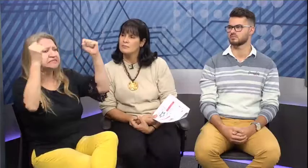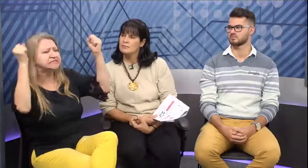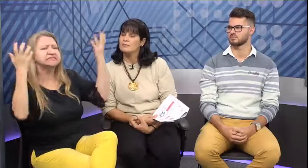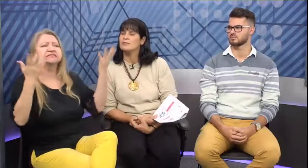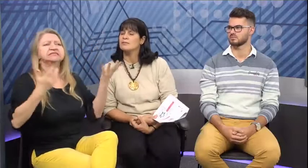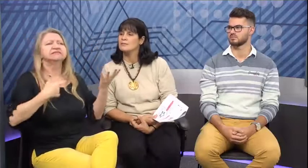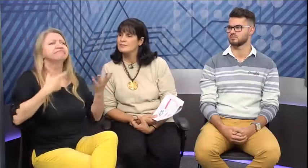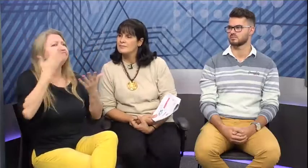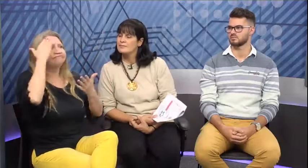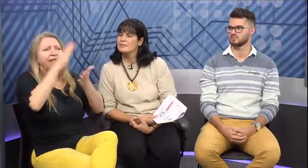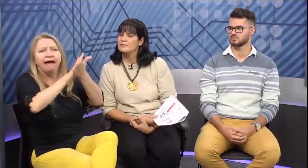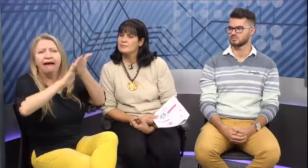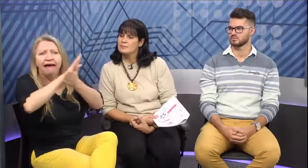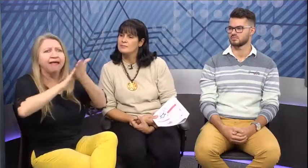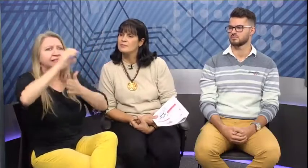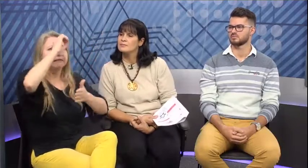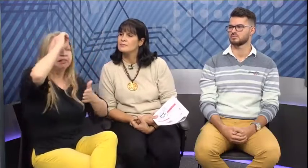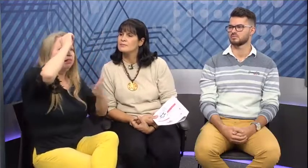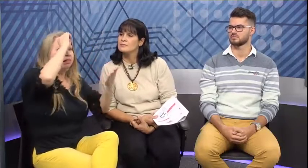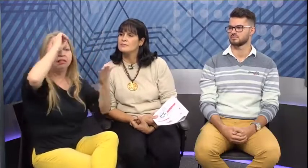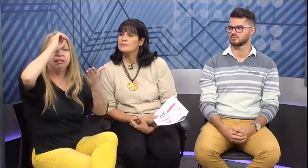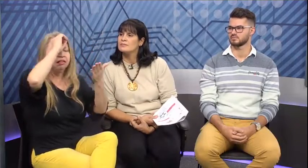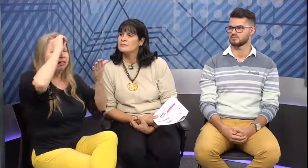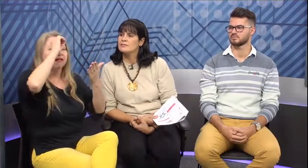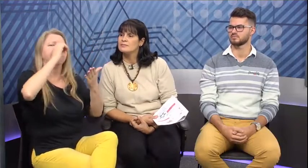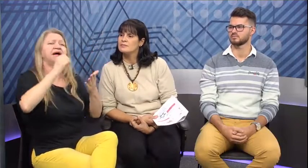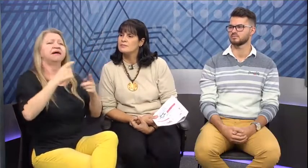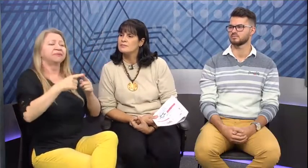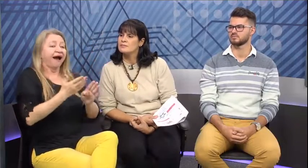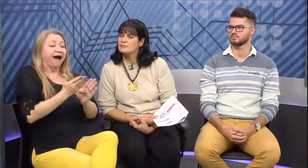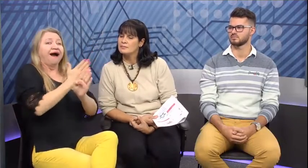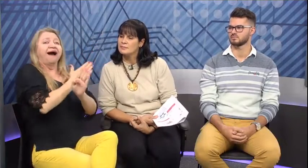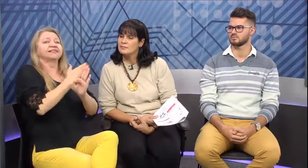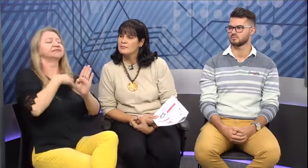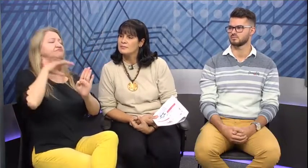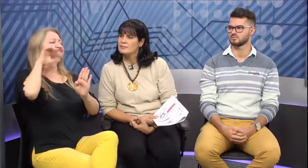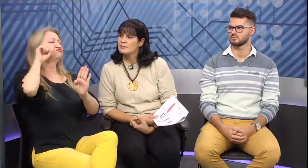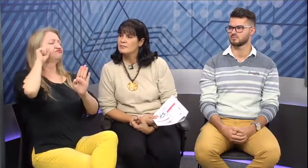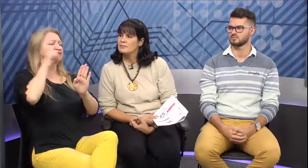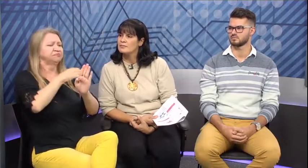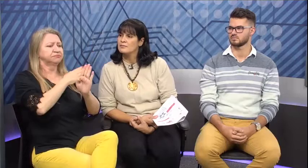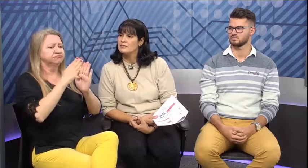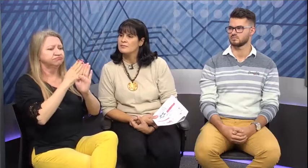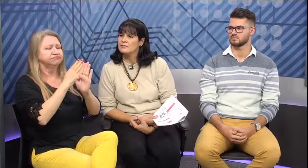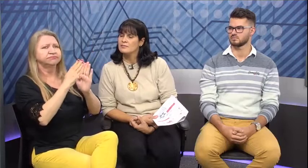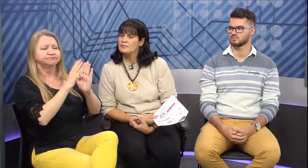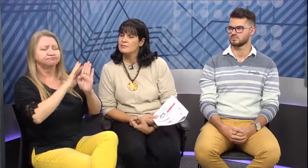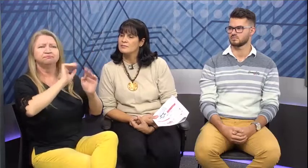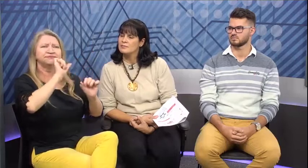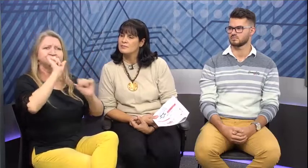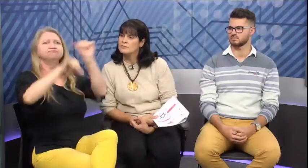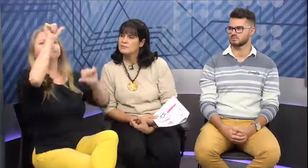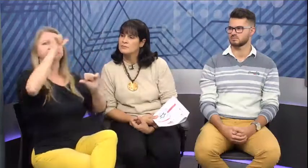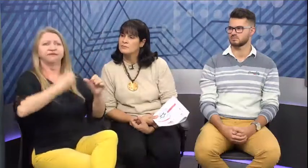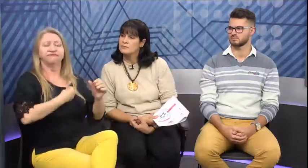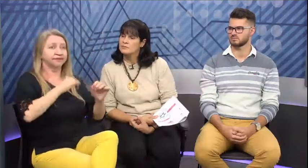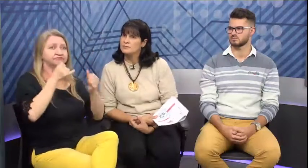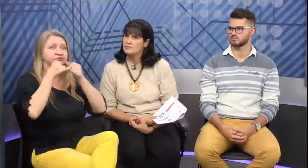muito nervosa, irritada, porque eu não estava ouvindo, não estava entendendo, compreendendo nada. E aquilo para mim foi